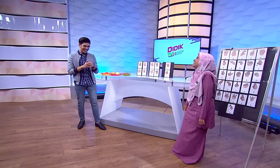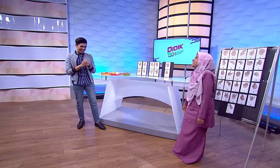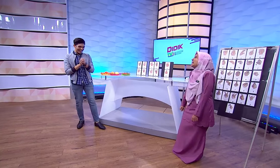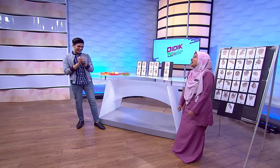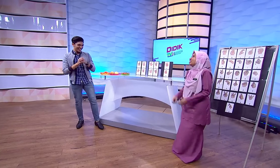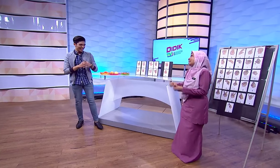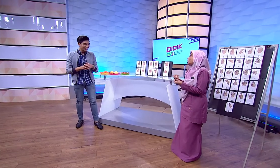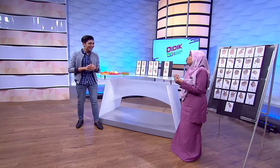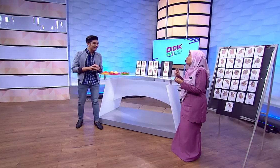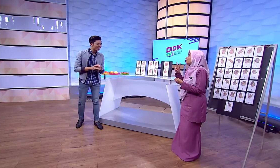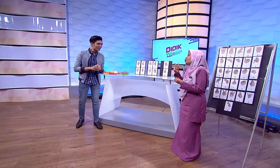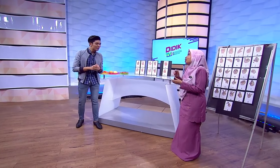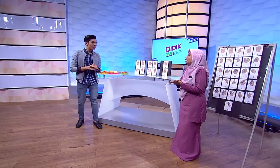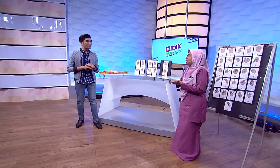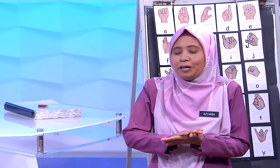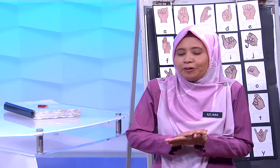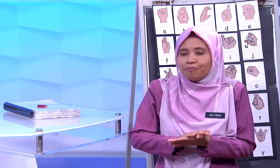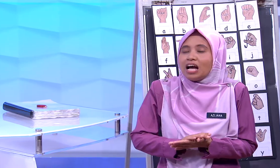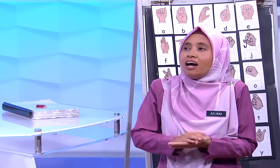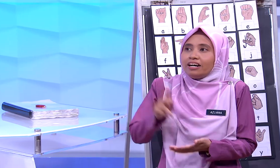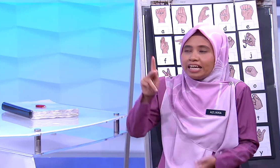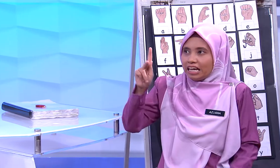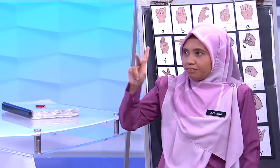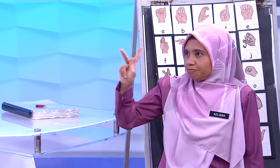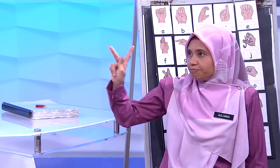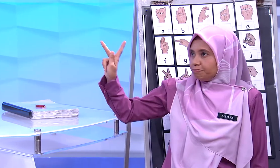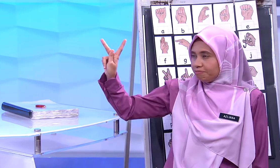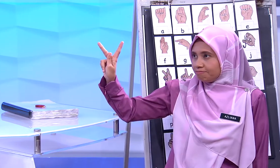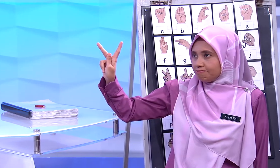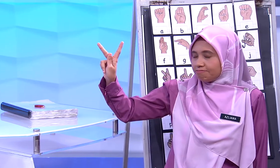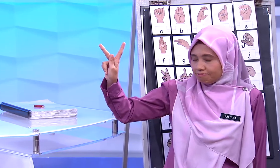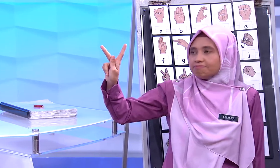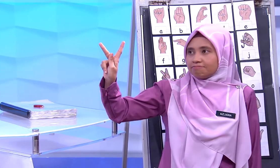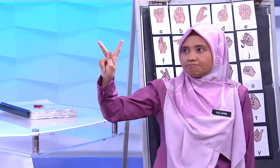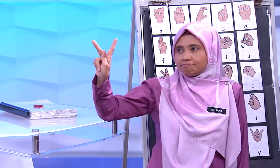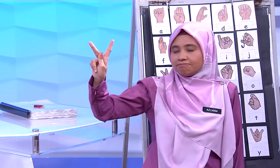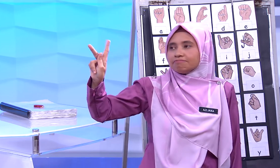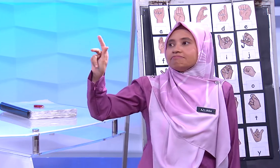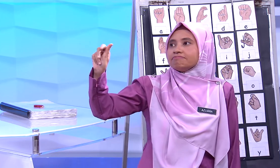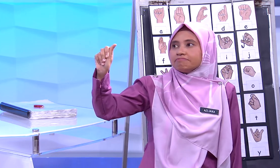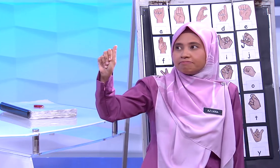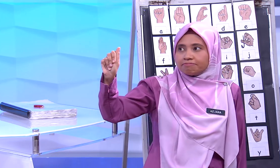Oke nunggu 2AM Oke cie betul ih